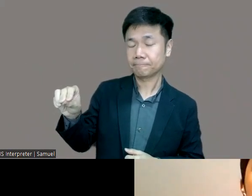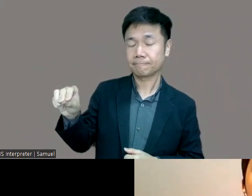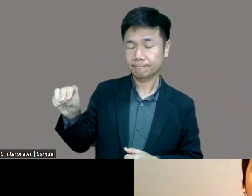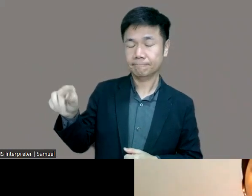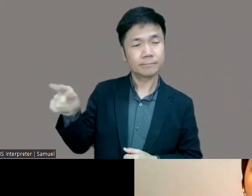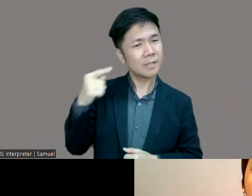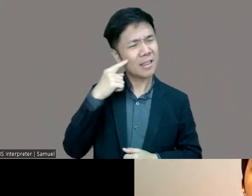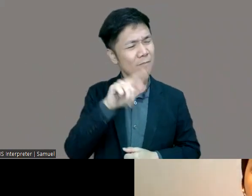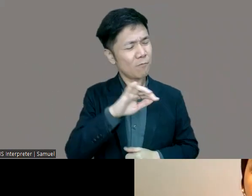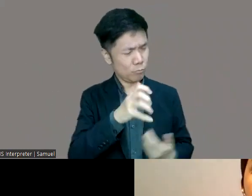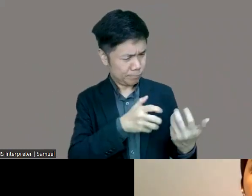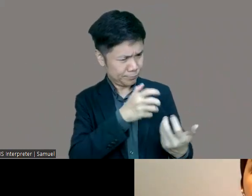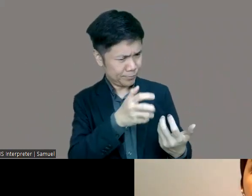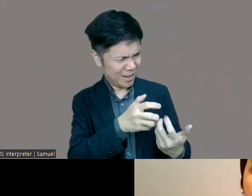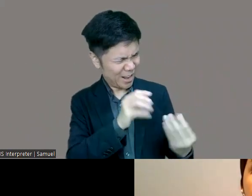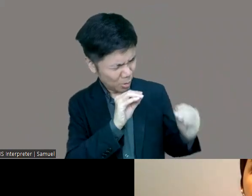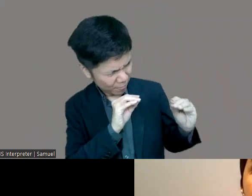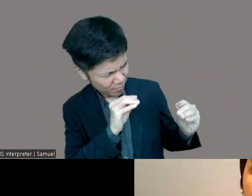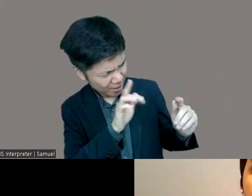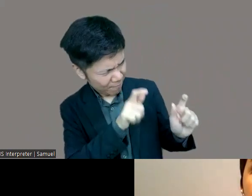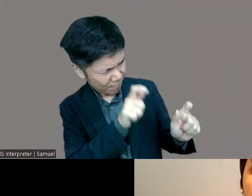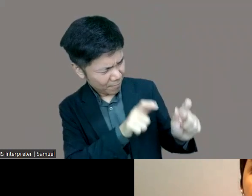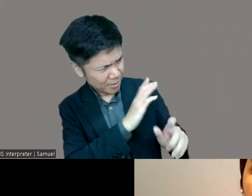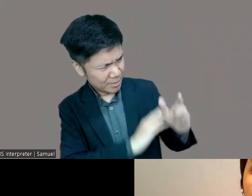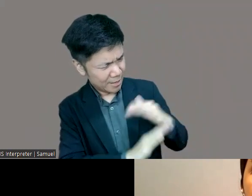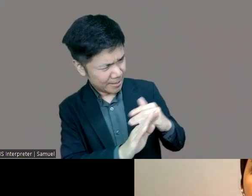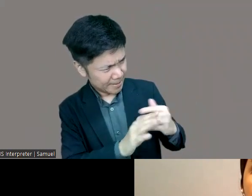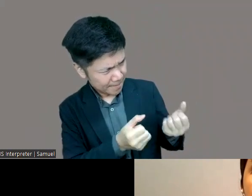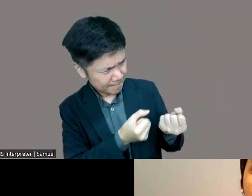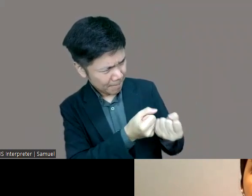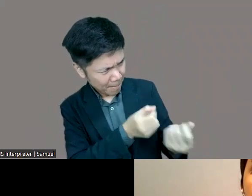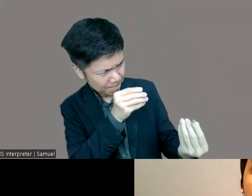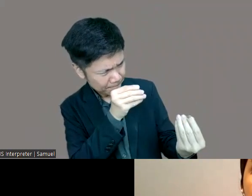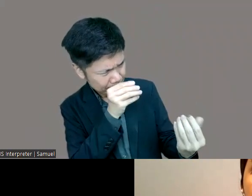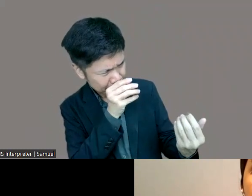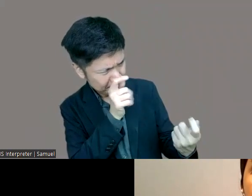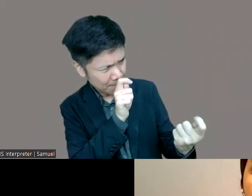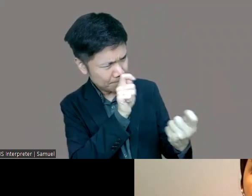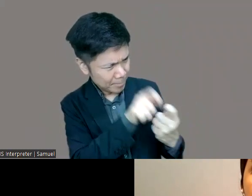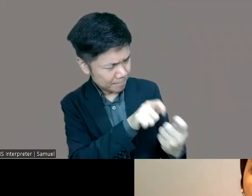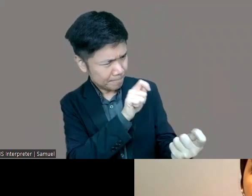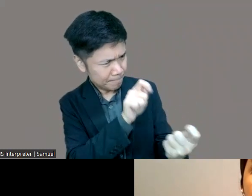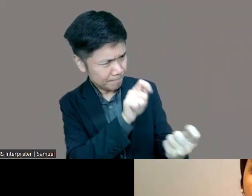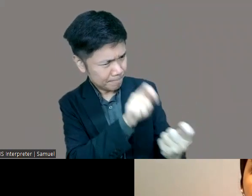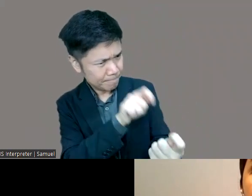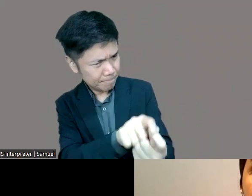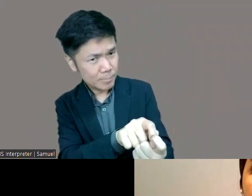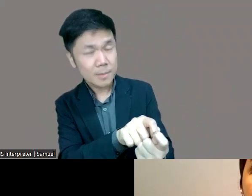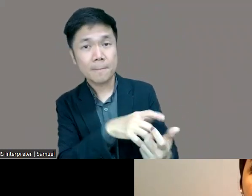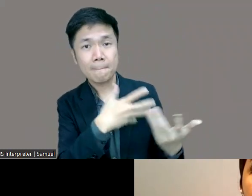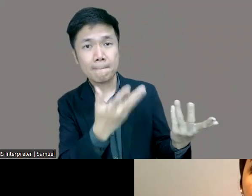sur les mesures d'adaptation raisonnable, d'aménagement raisonnable